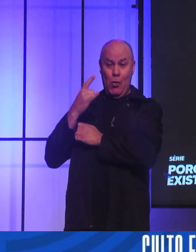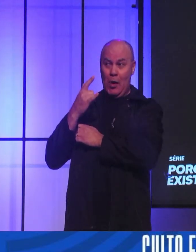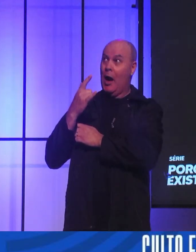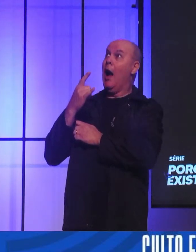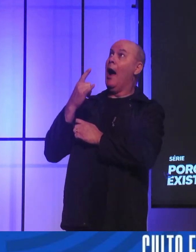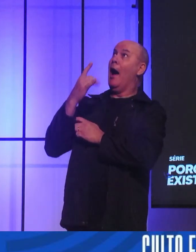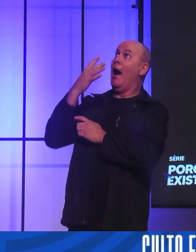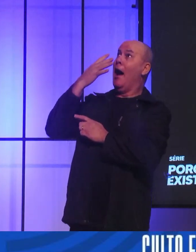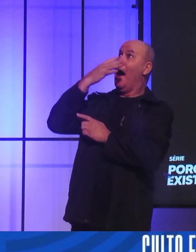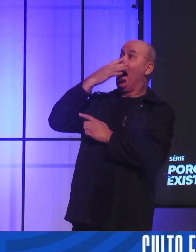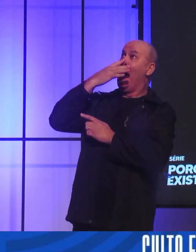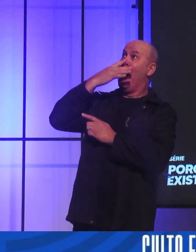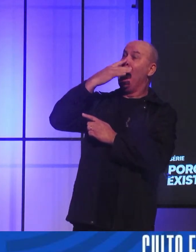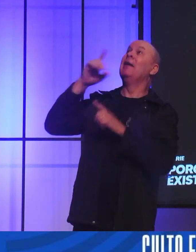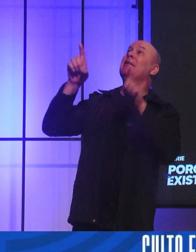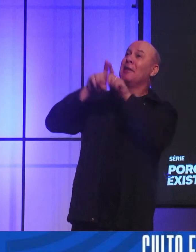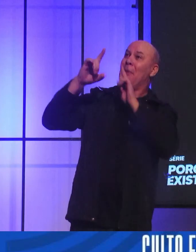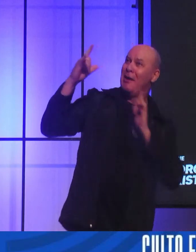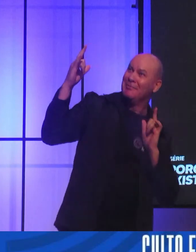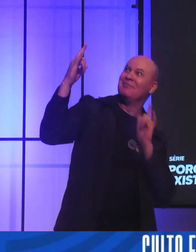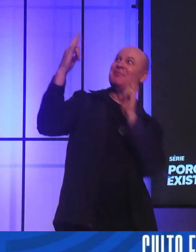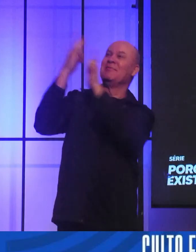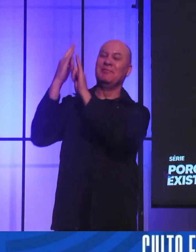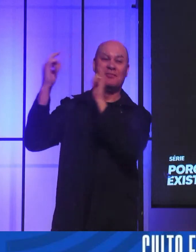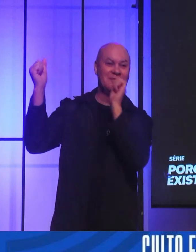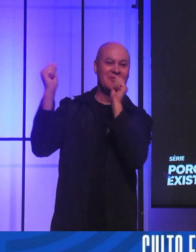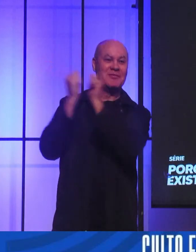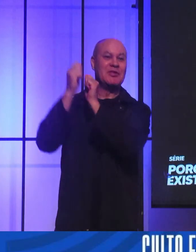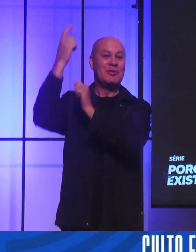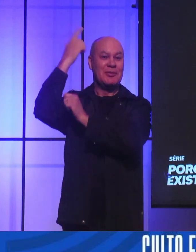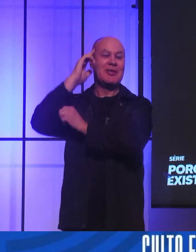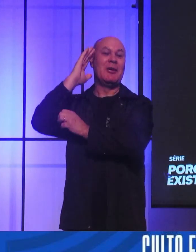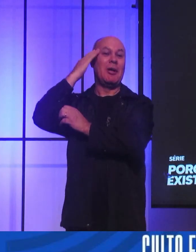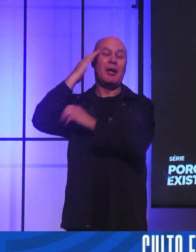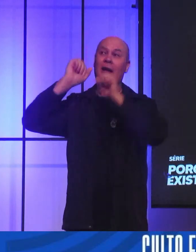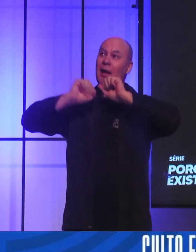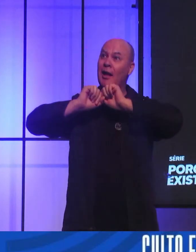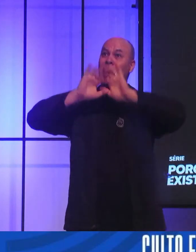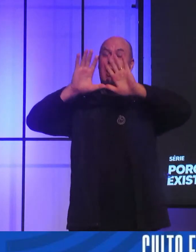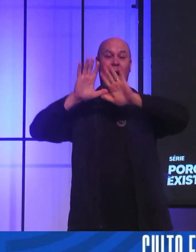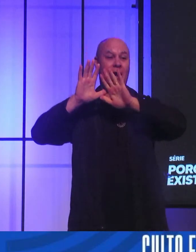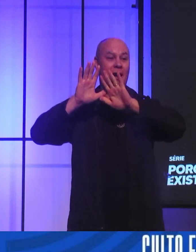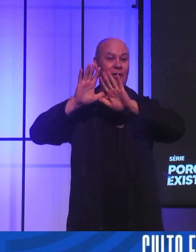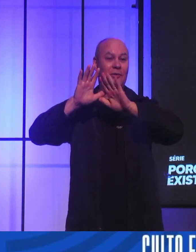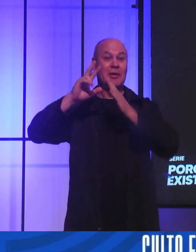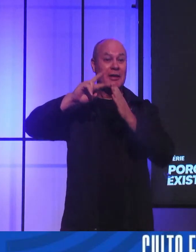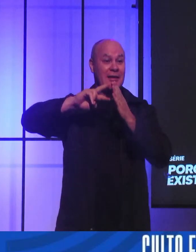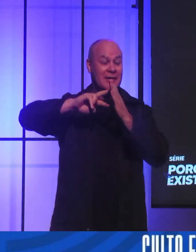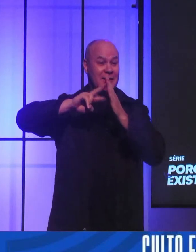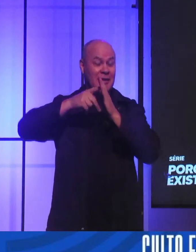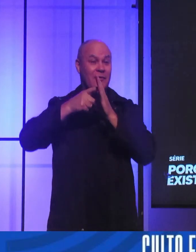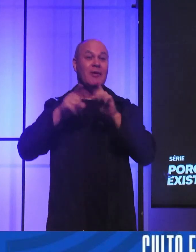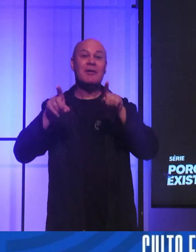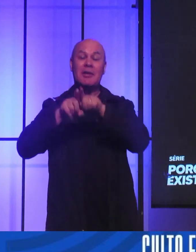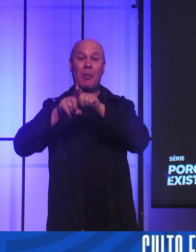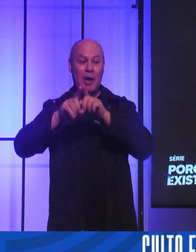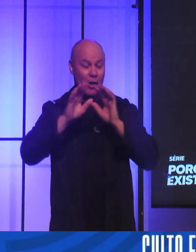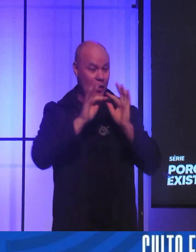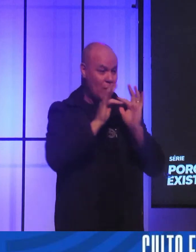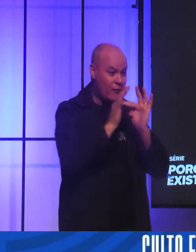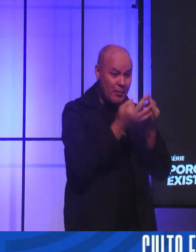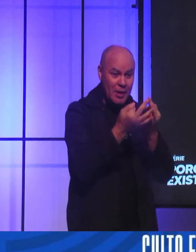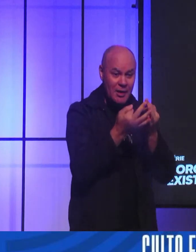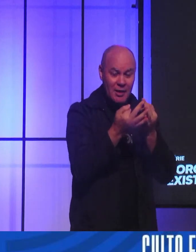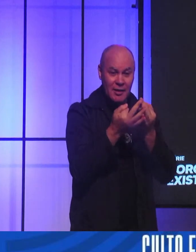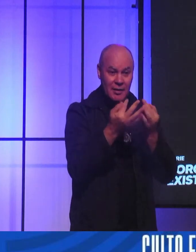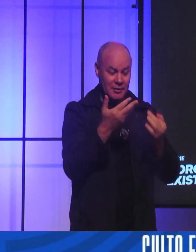respondermos a esse amor. E quando entendemos isso, esse amor se manifesta nos nossos relacionamentos e amamos as